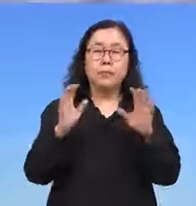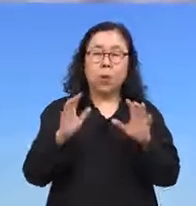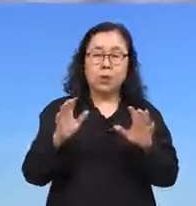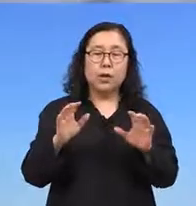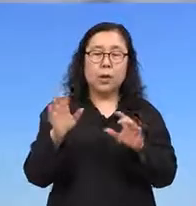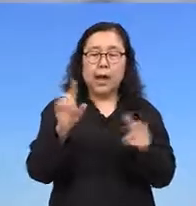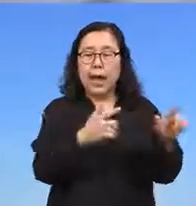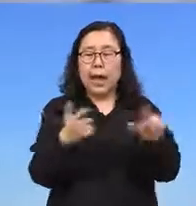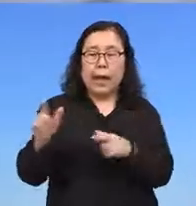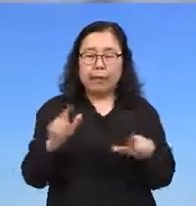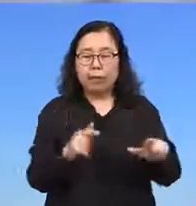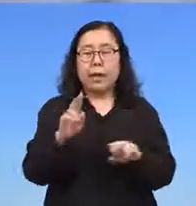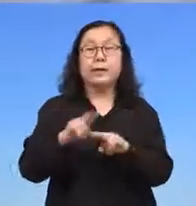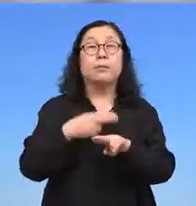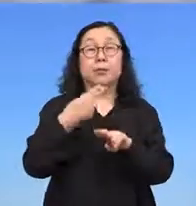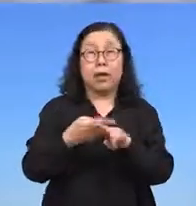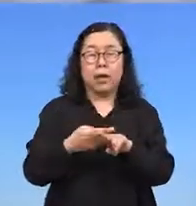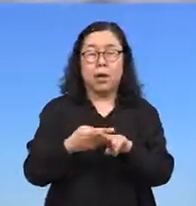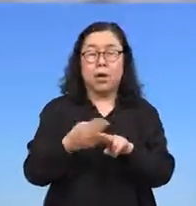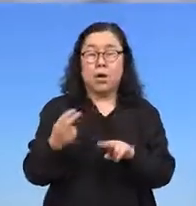여러분, 오늘 하루가 선물입니다.